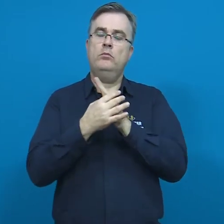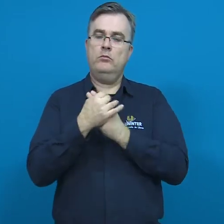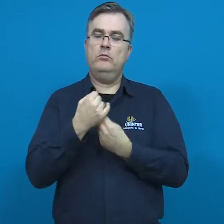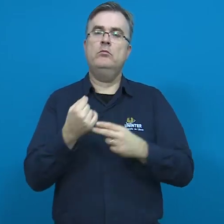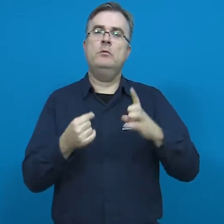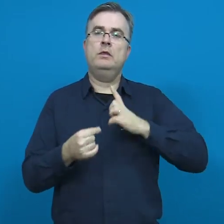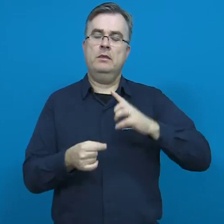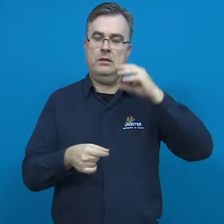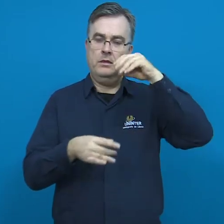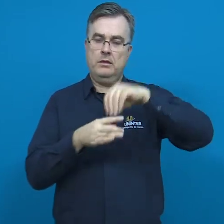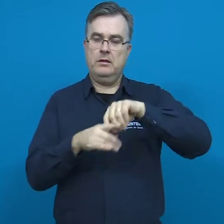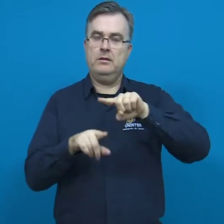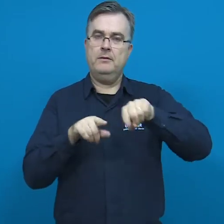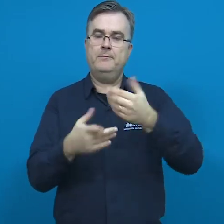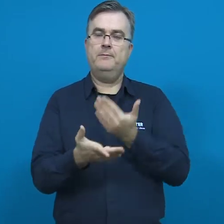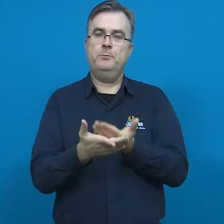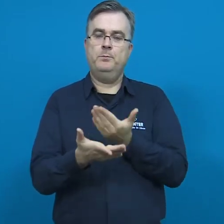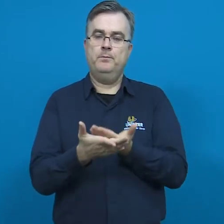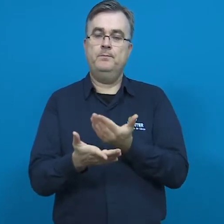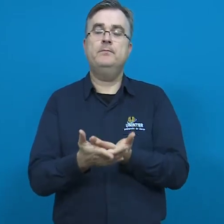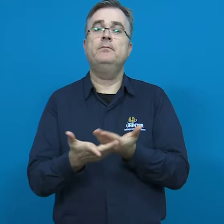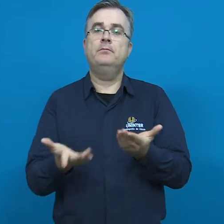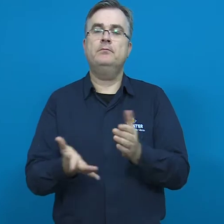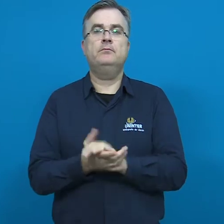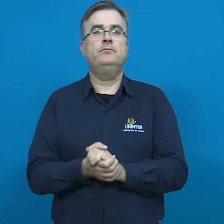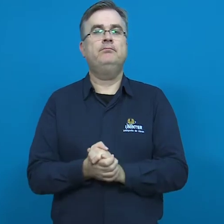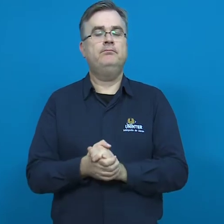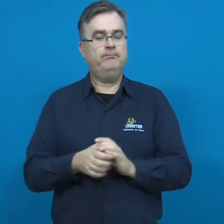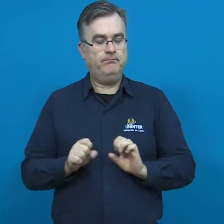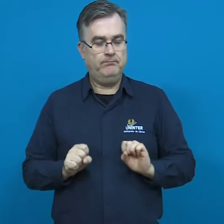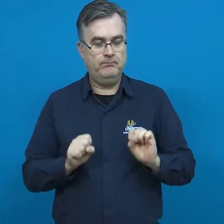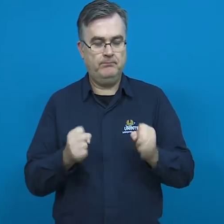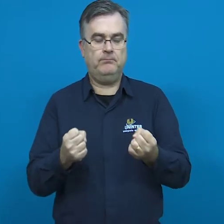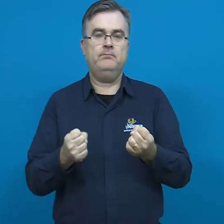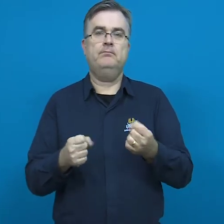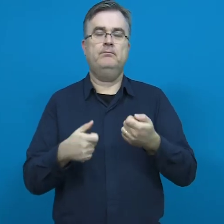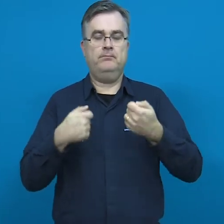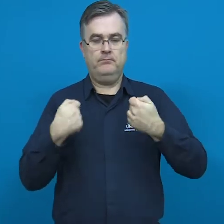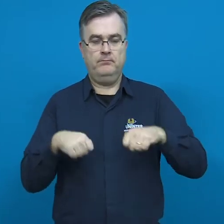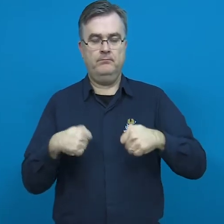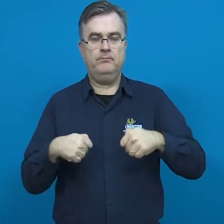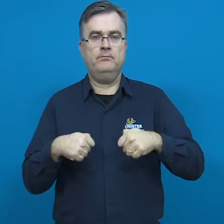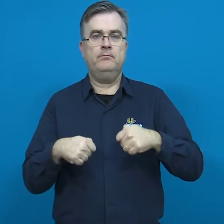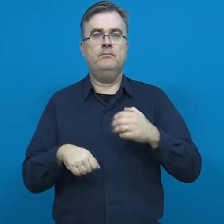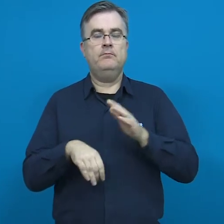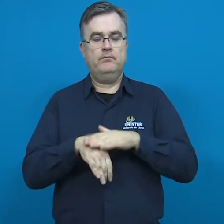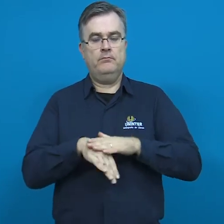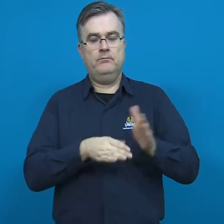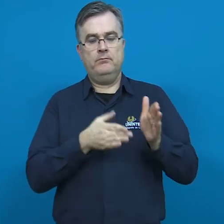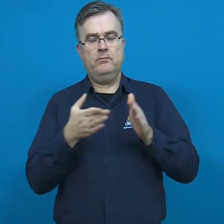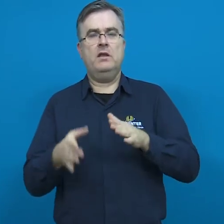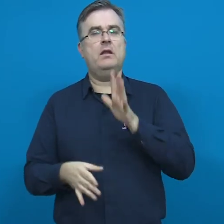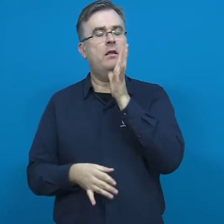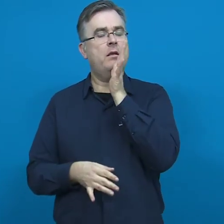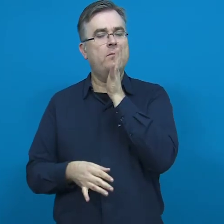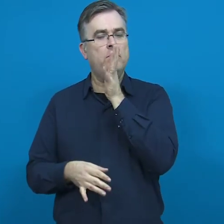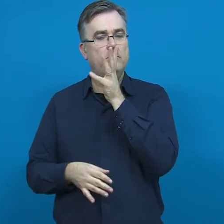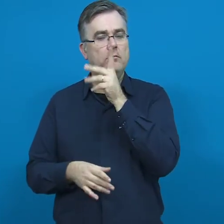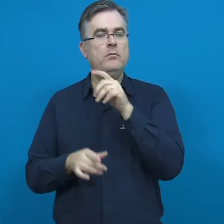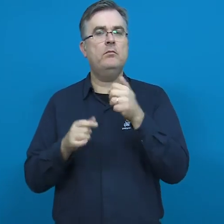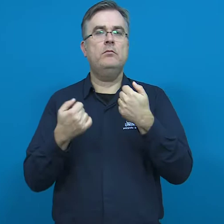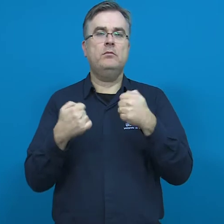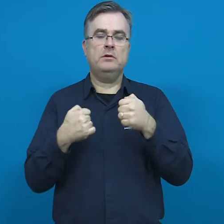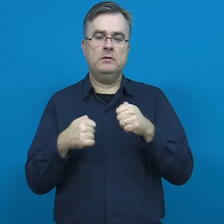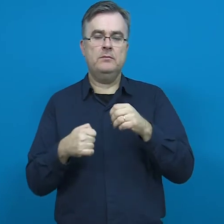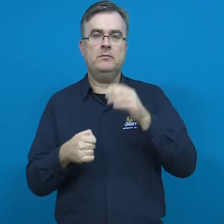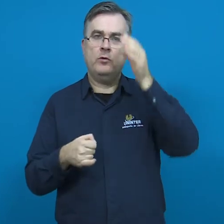bilíngues também para estar dentro dessas escolas. Então, reforçando, precisa de é um processo lento,